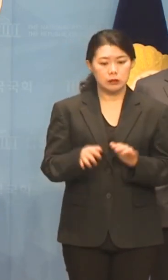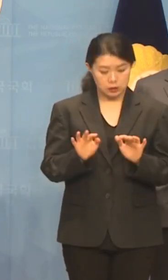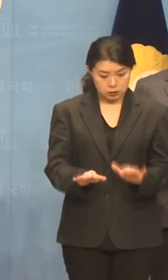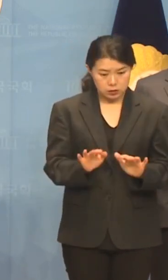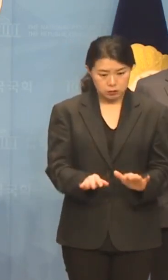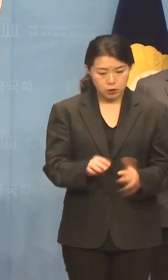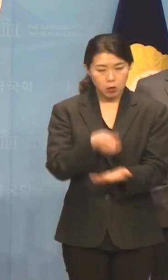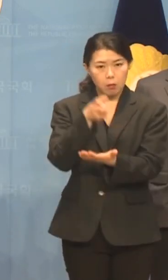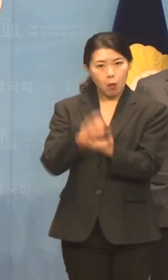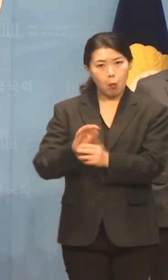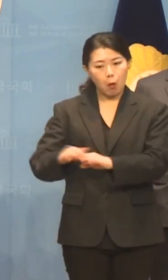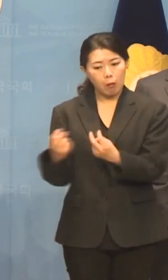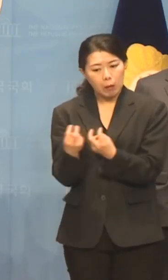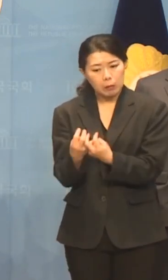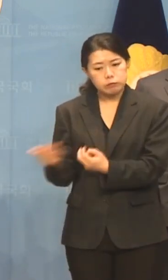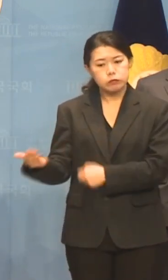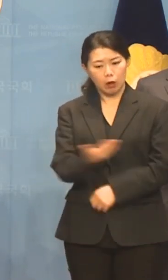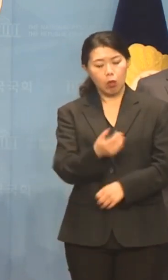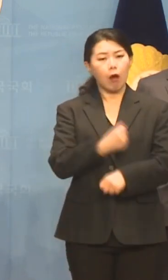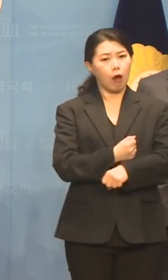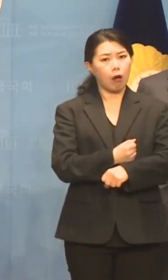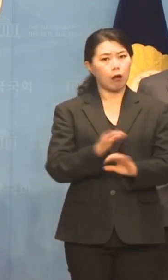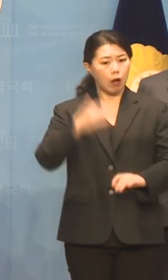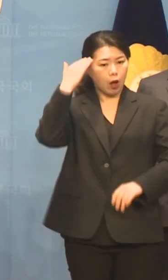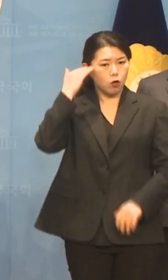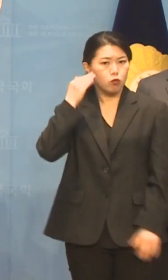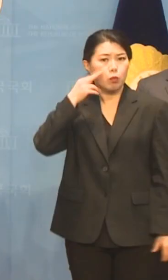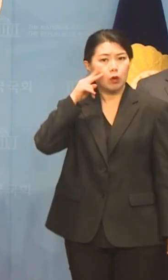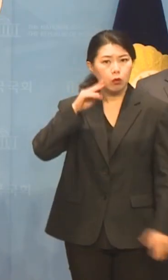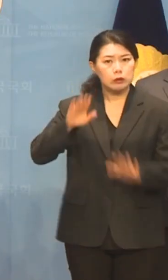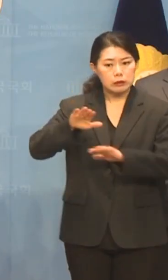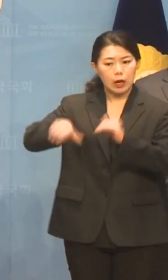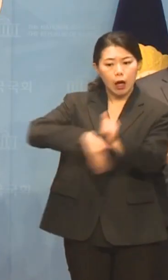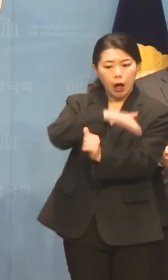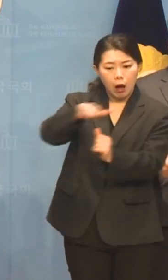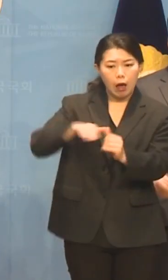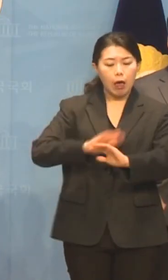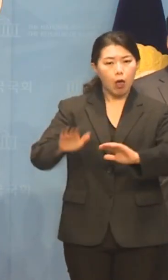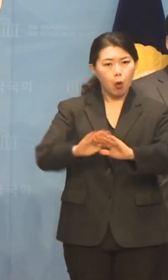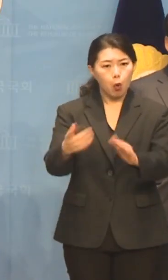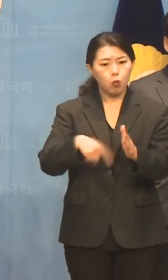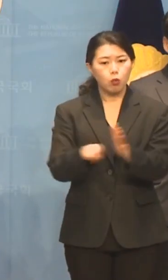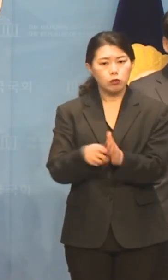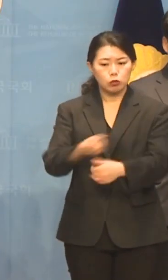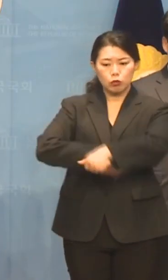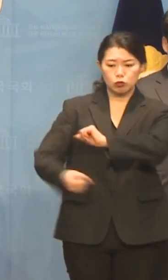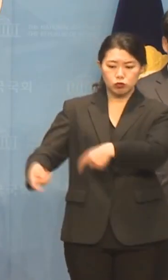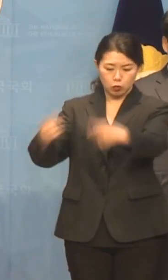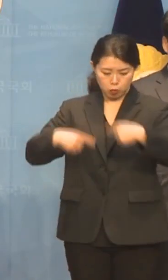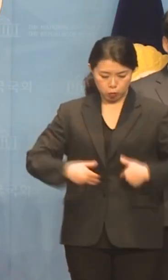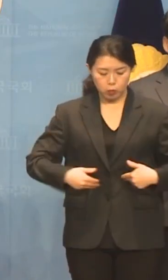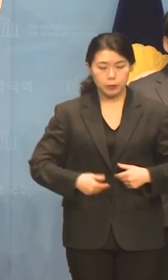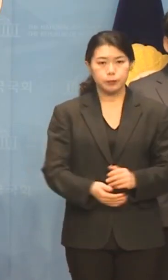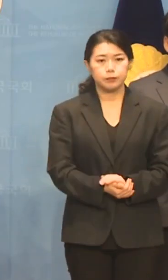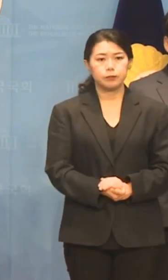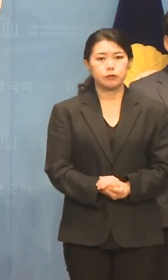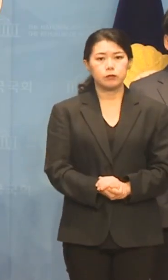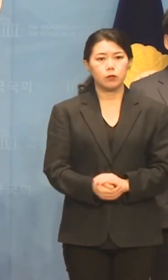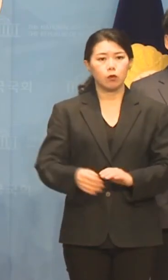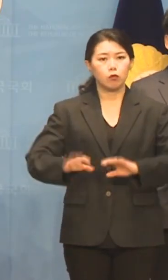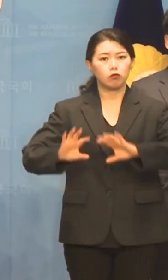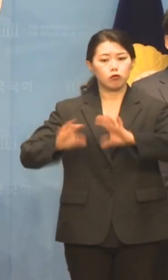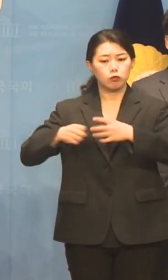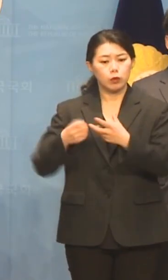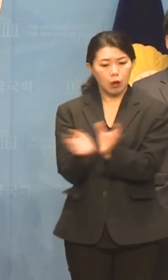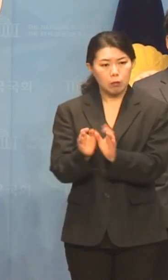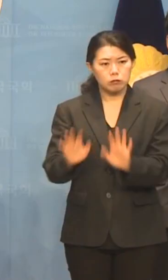지금이라도 입법 대안을 제출하고 한미 농업 통상 현안 해결에 적극 나서야 한다. 만약